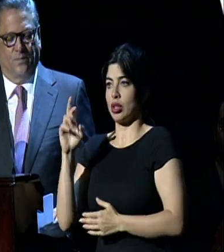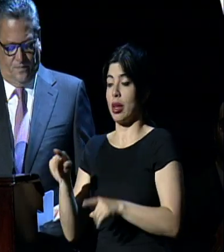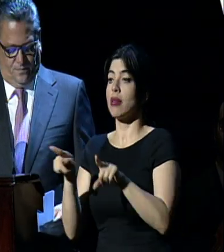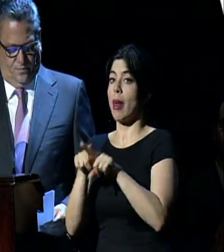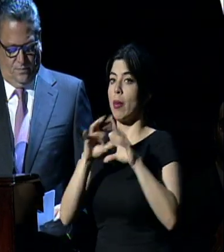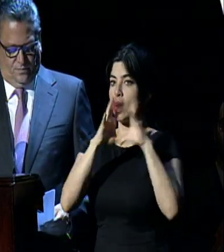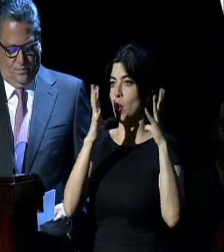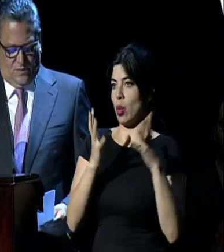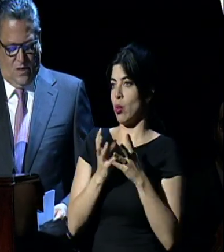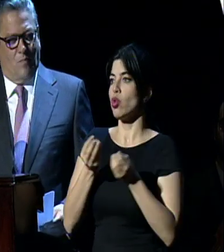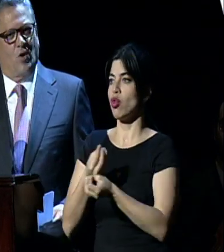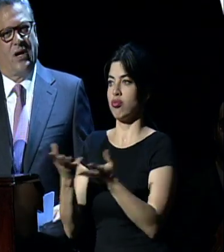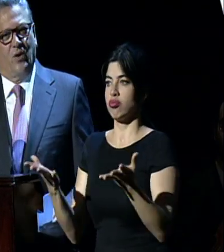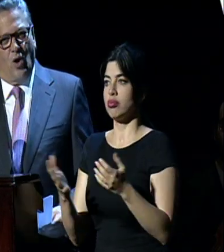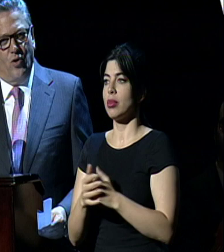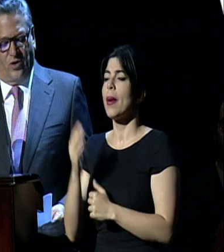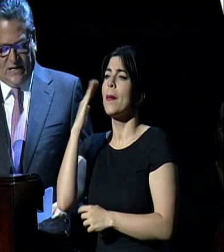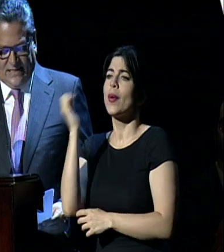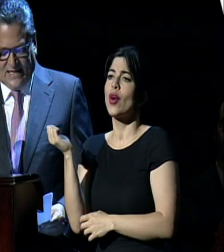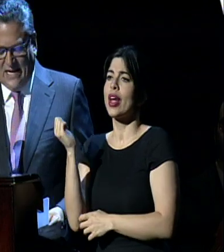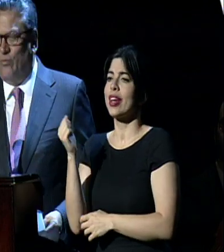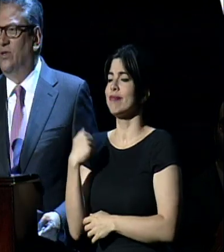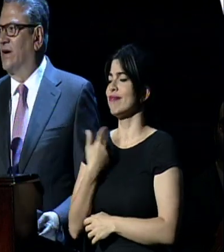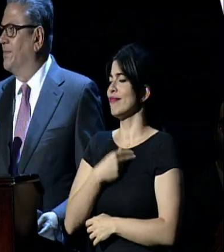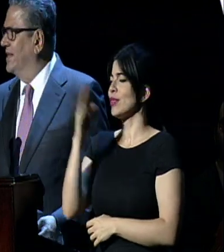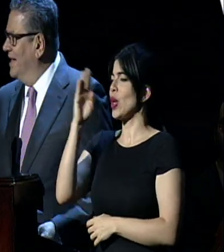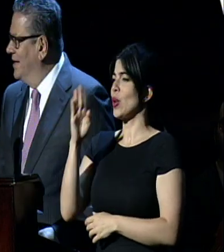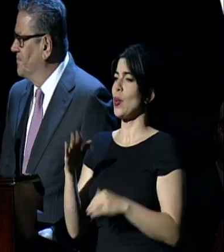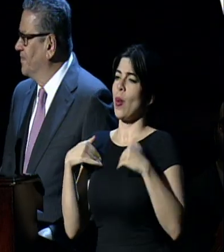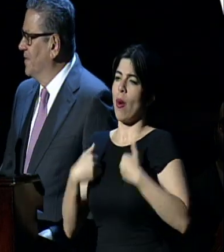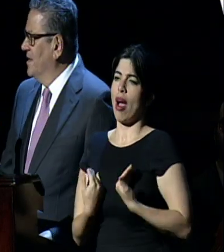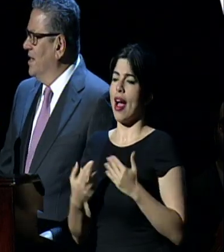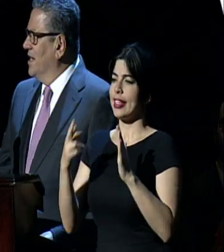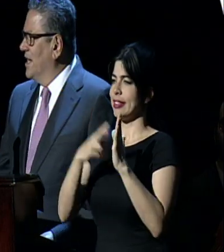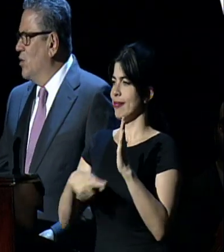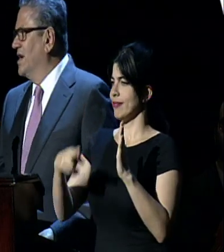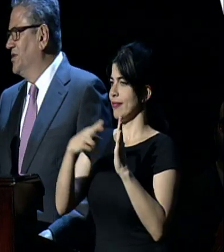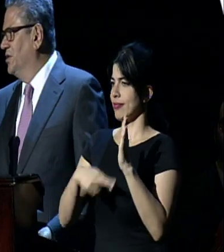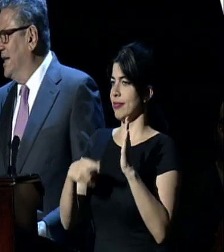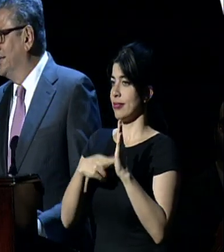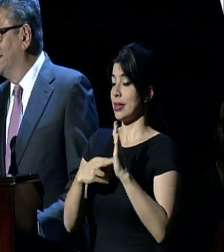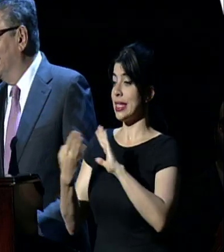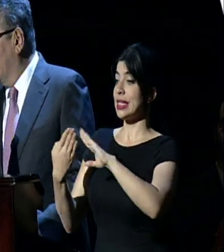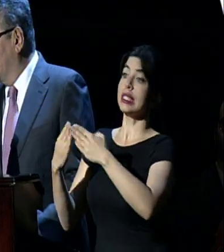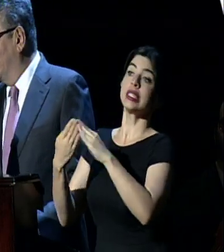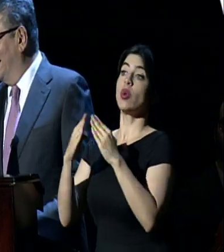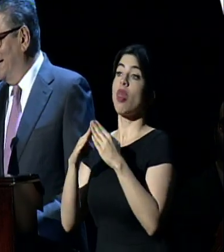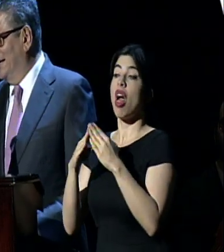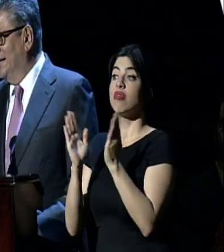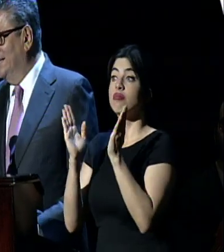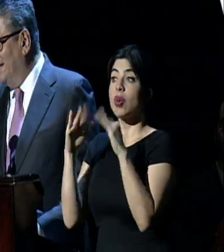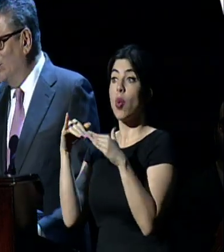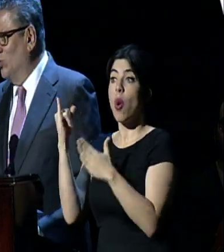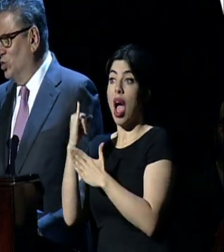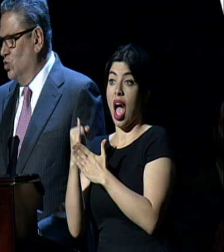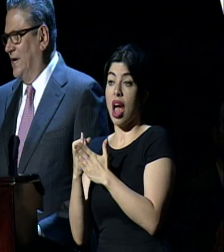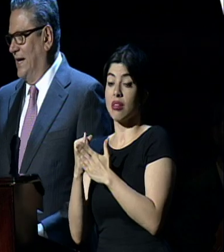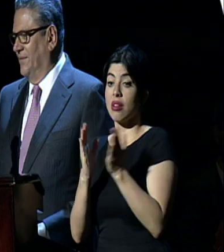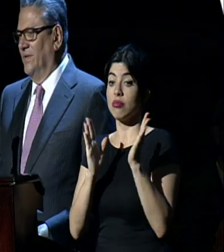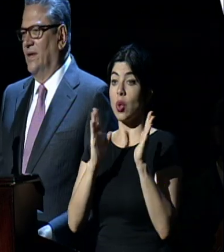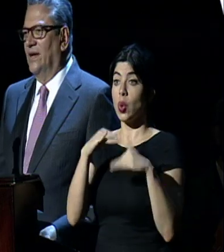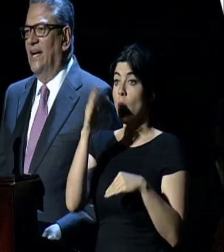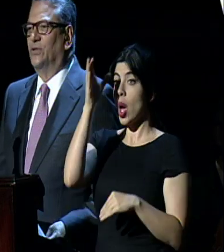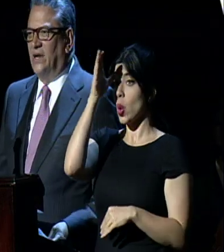mundo. Porque no nos cansaremos de repetir que una ciudad sin arte y sin